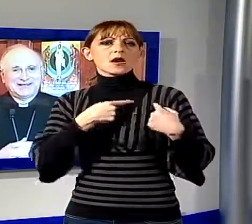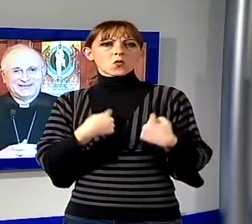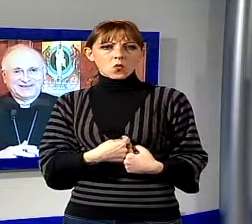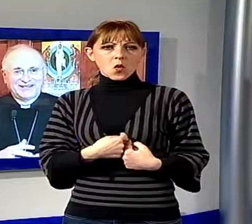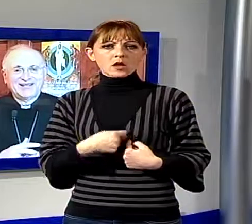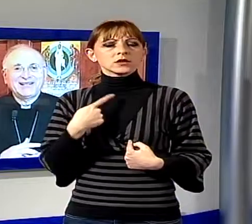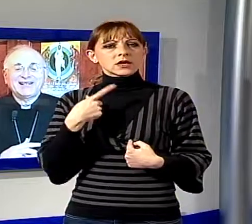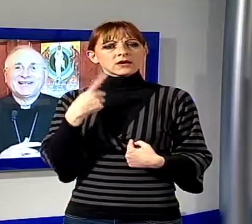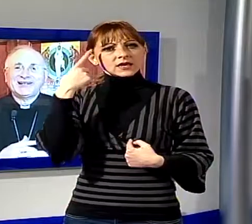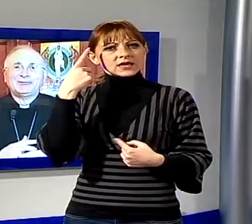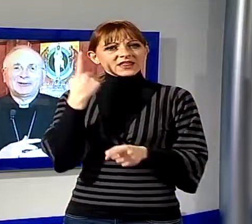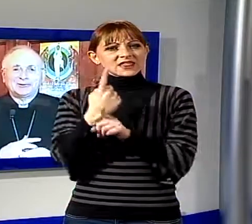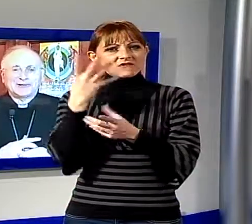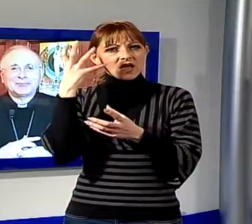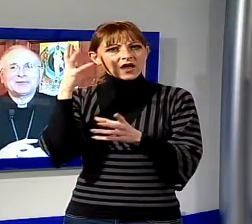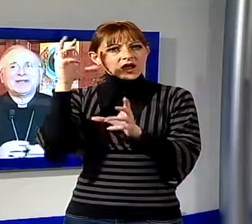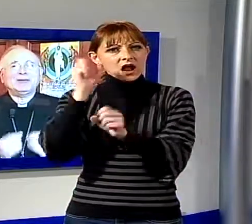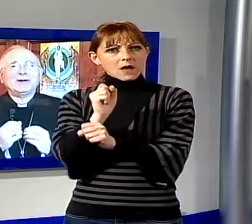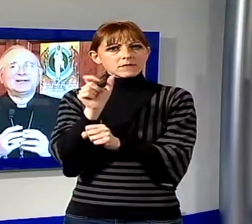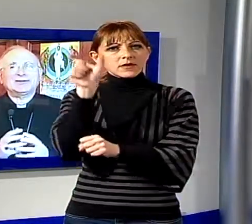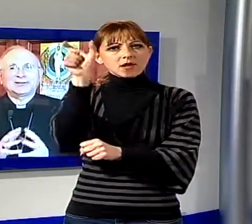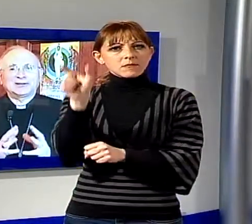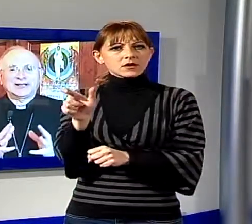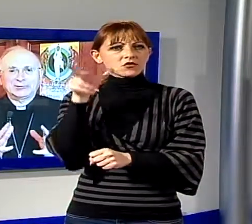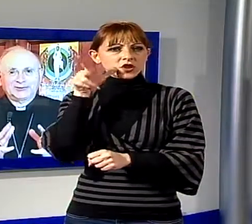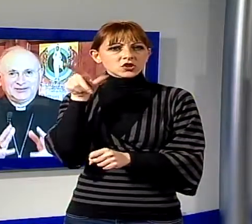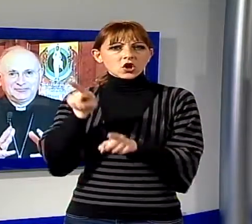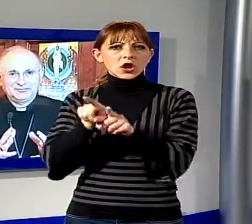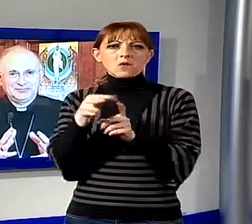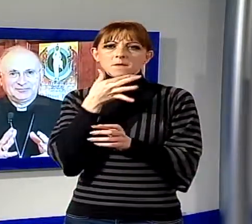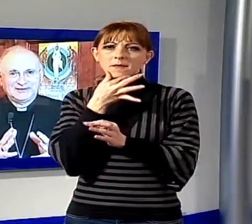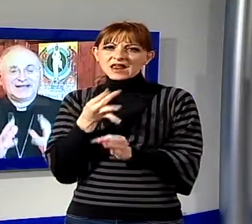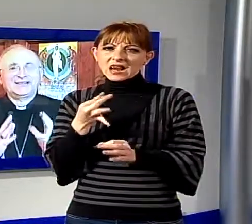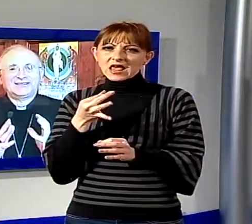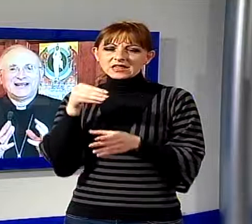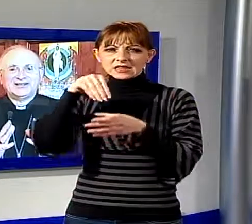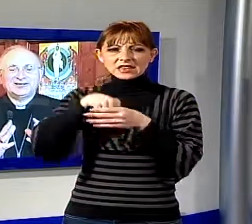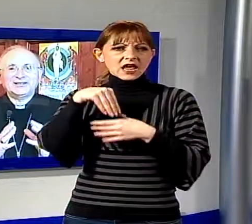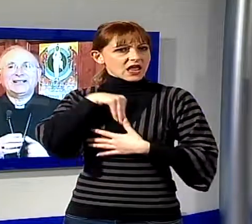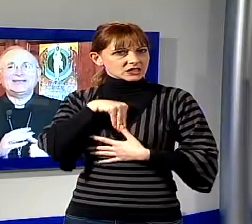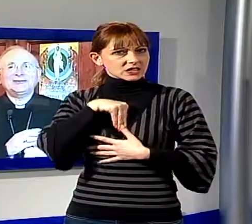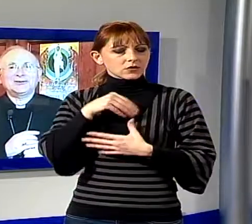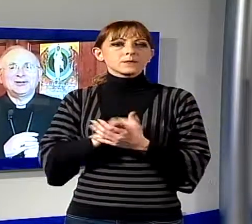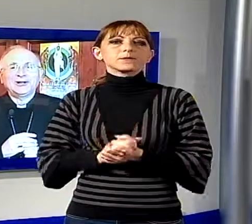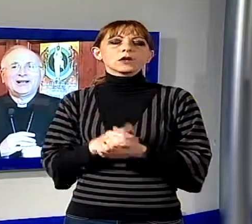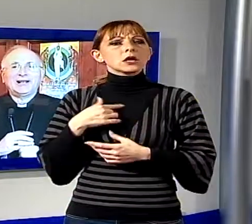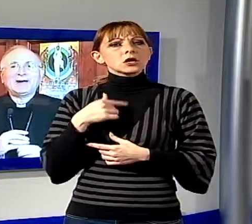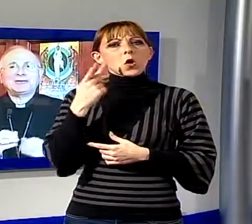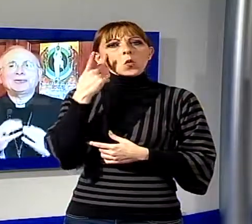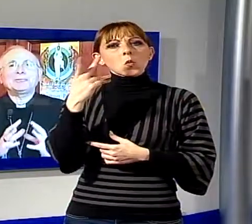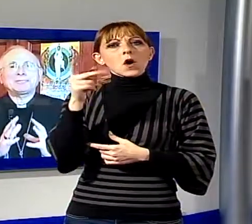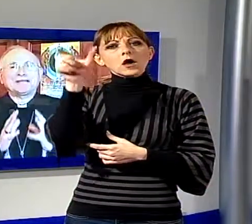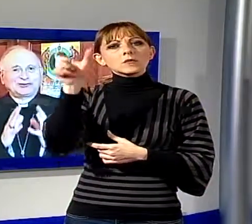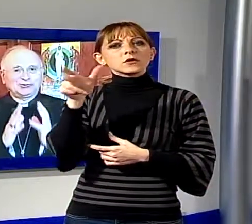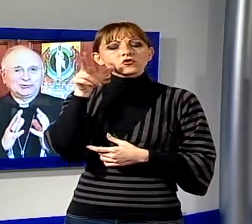sua bellezza. Ed ecco allora che io guardo la donna così, da cristiano. Innanzitutto la